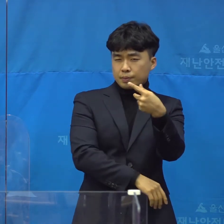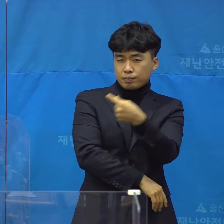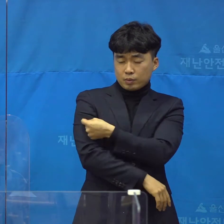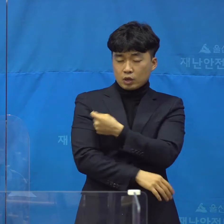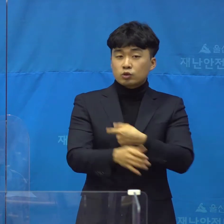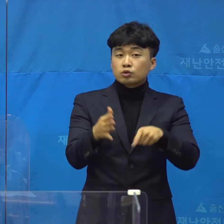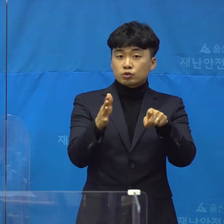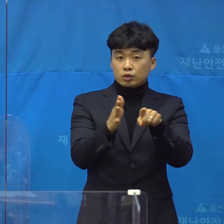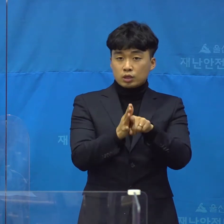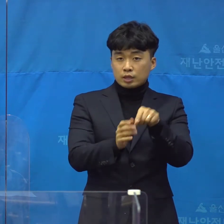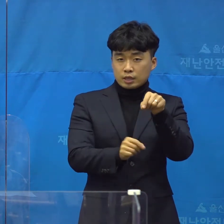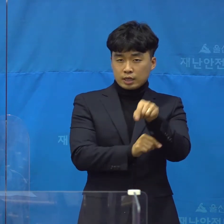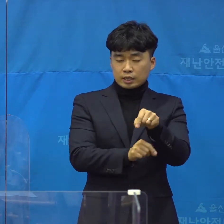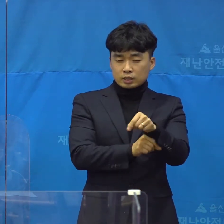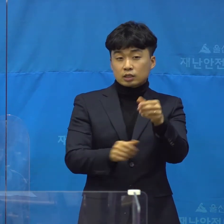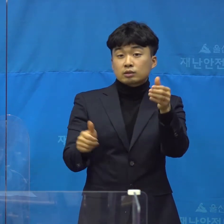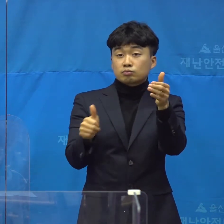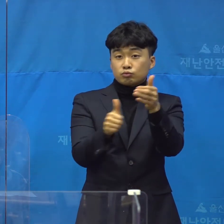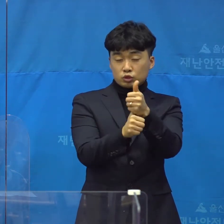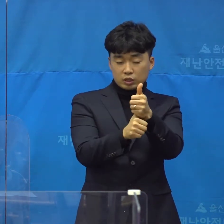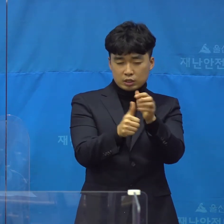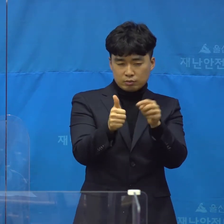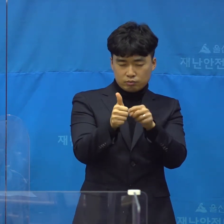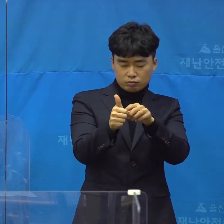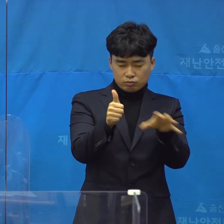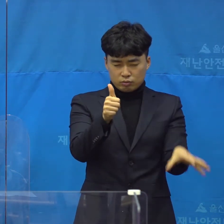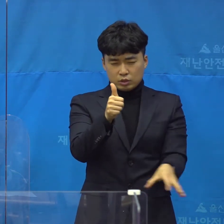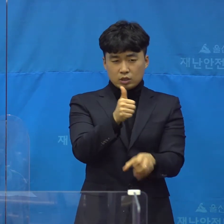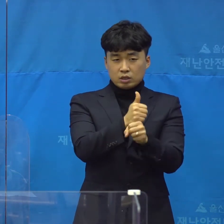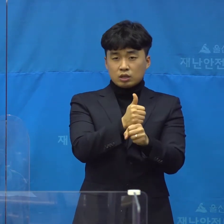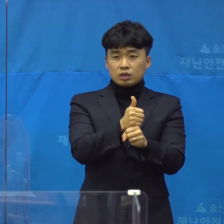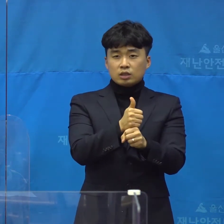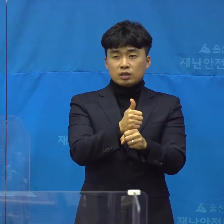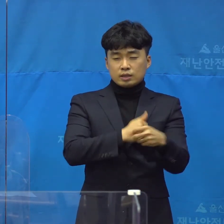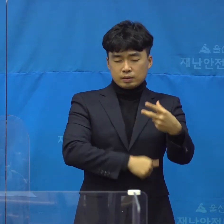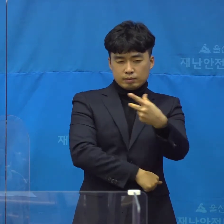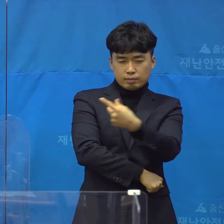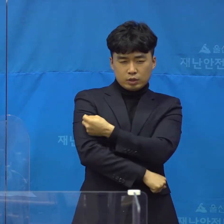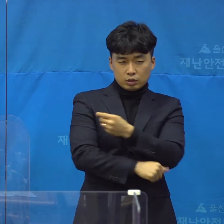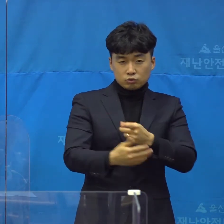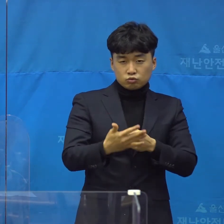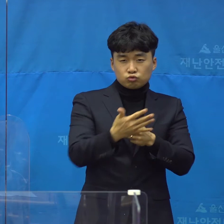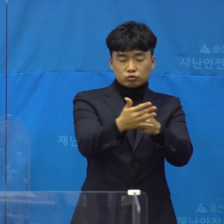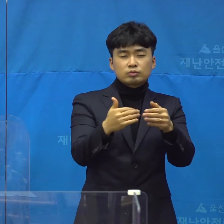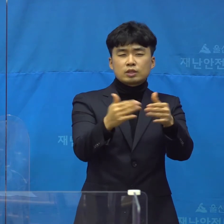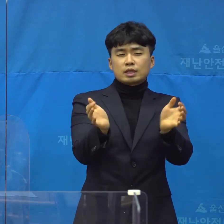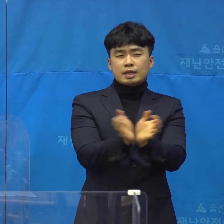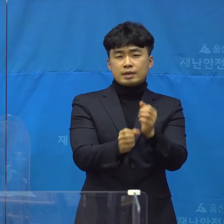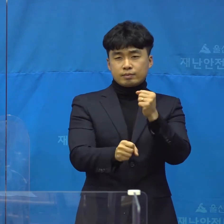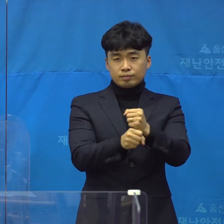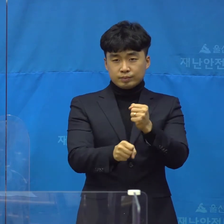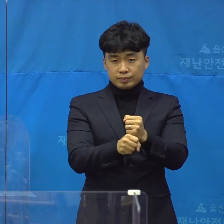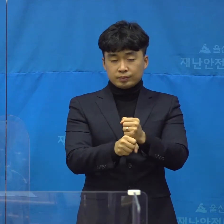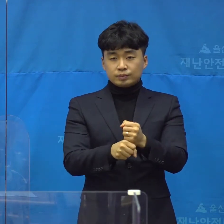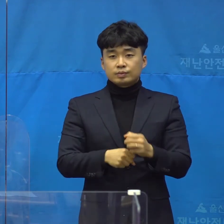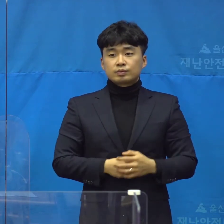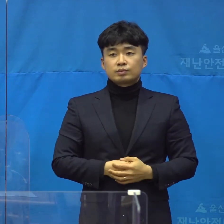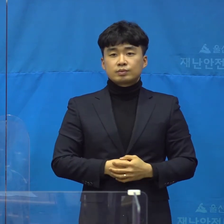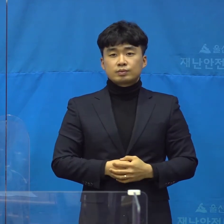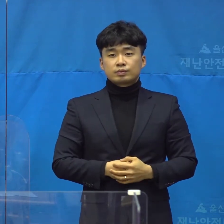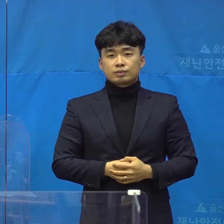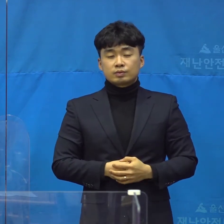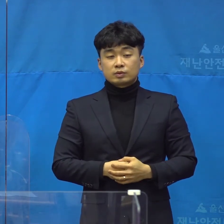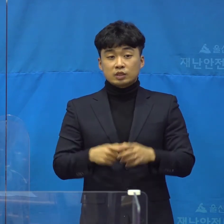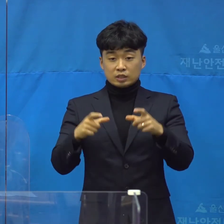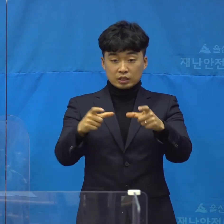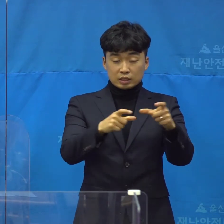위해 행정부시장을 단장으로 하는 백신 접종 추진단을 발족하고 산하에 백신 접종 추진반과